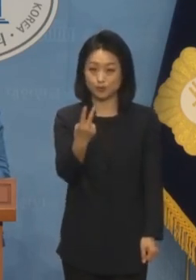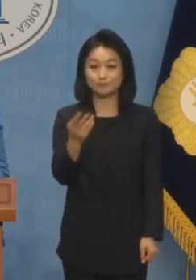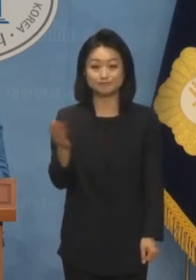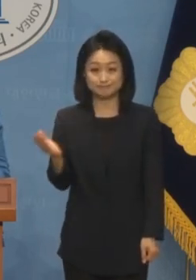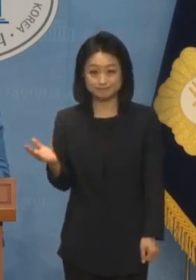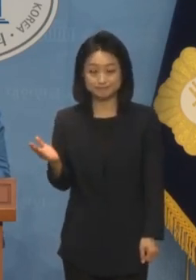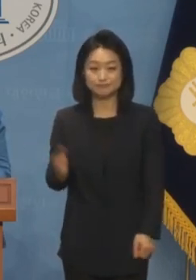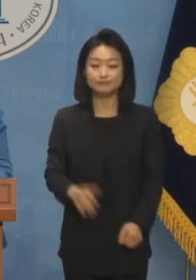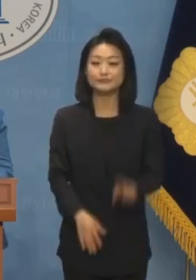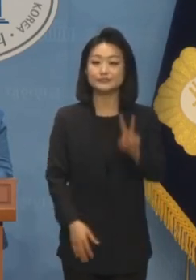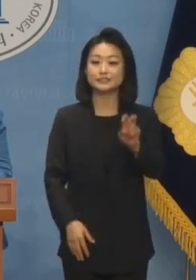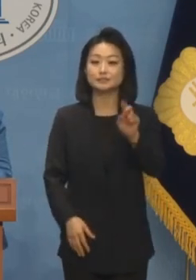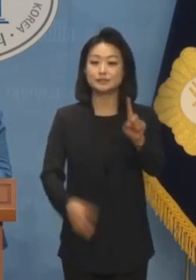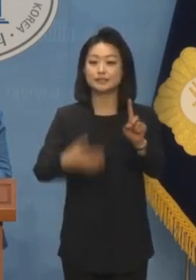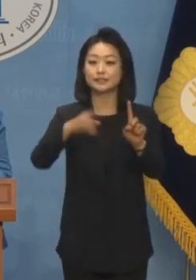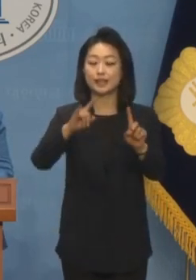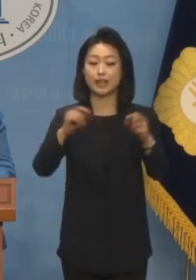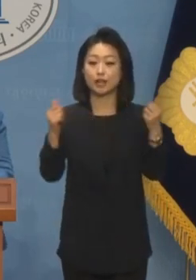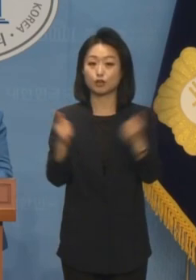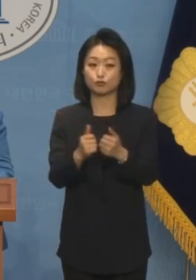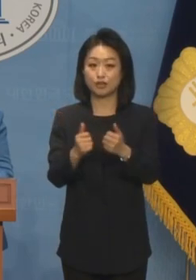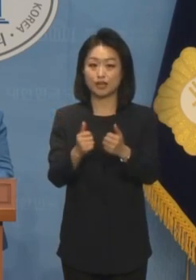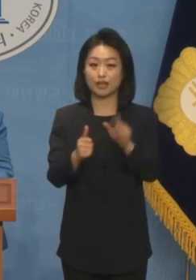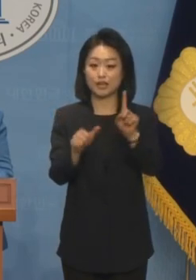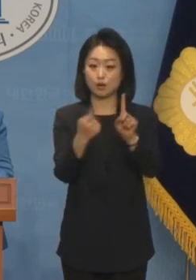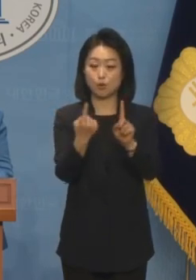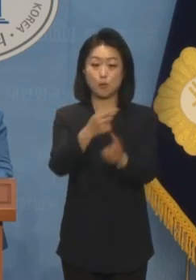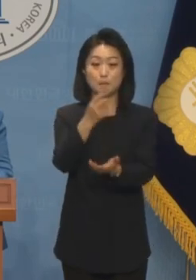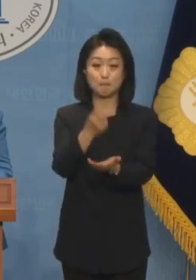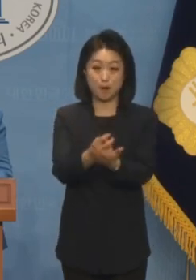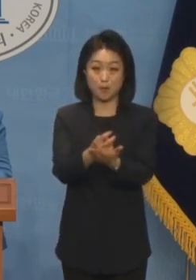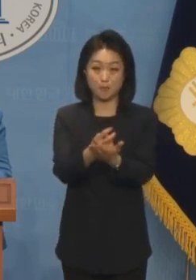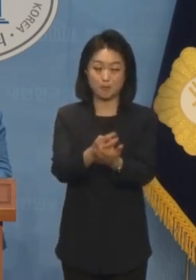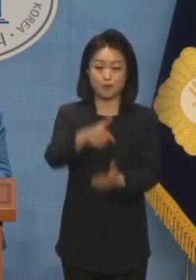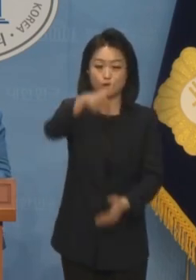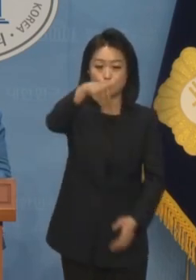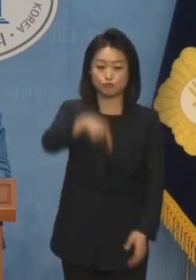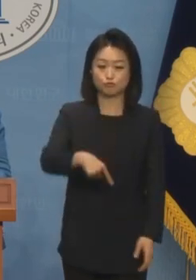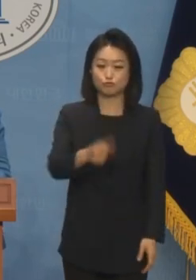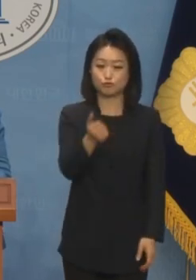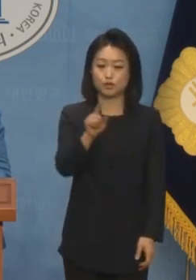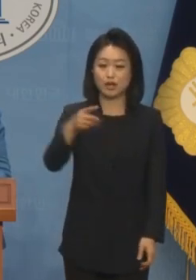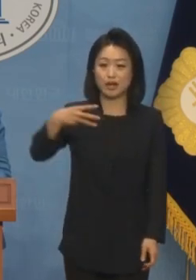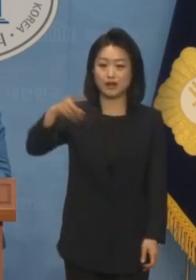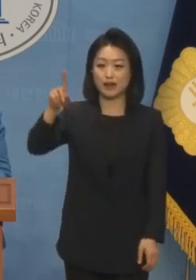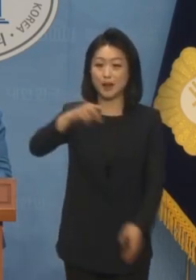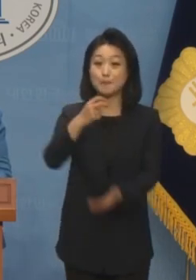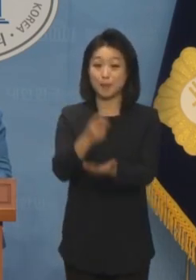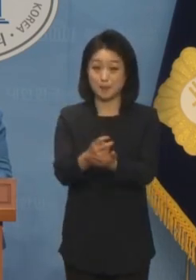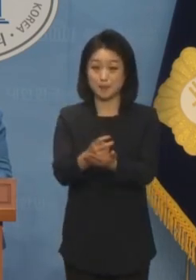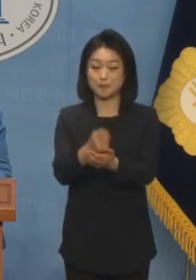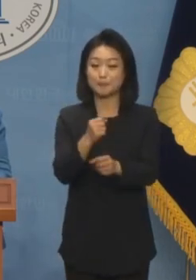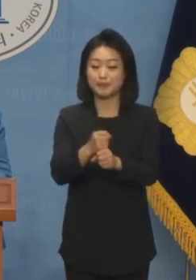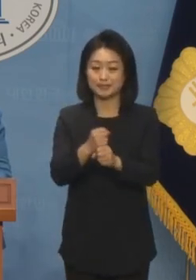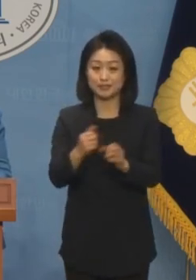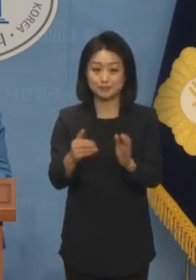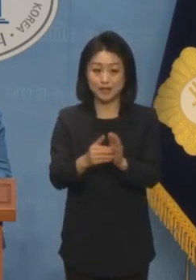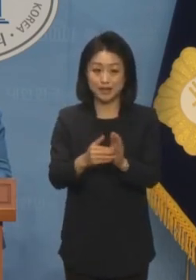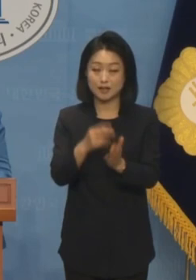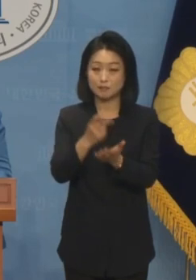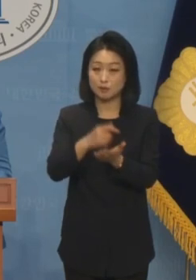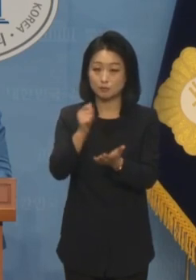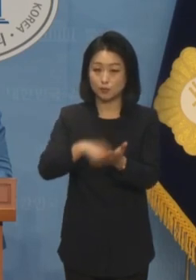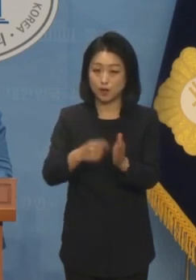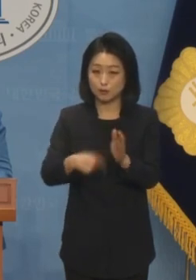저는 21대 국회 1호 법안으로 구하라법을 만들었습니다. 구하라법 통과를